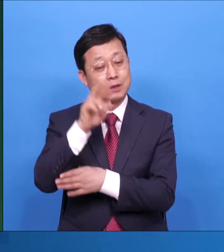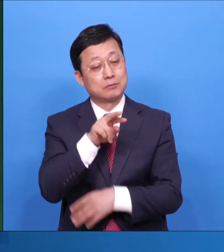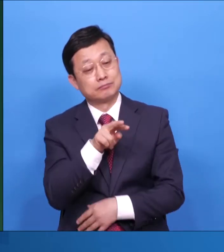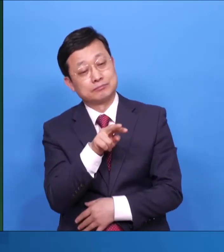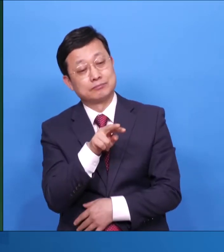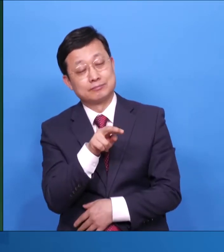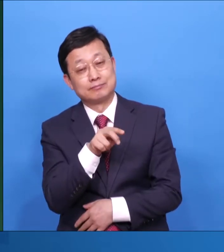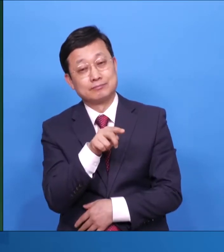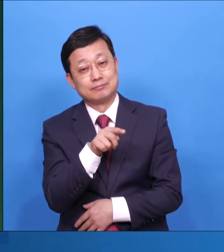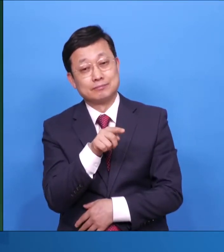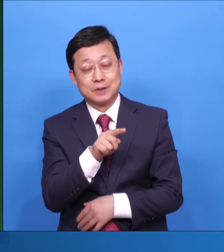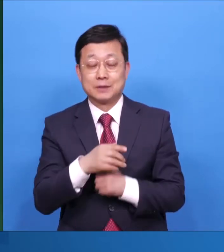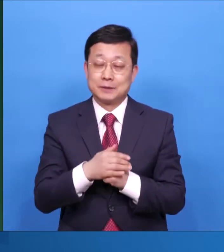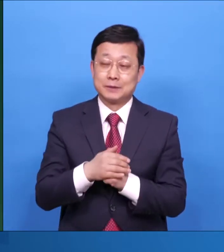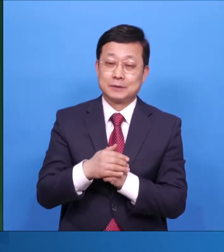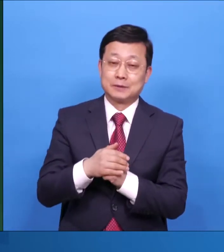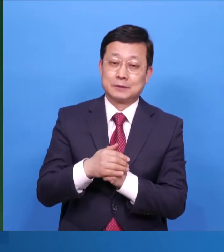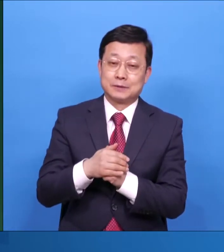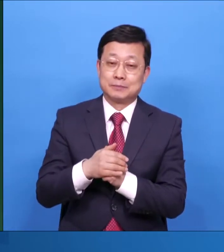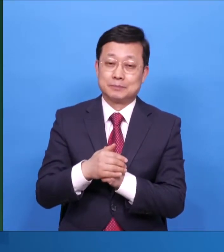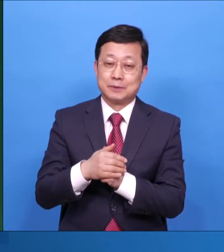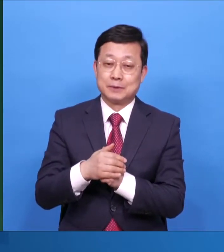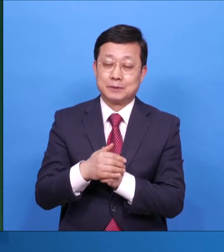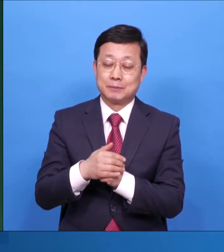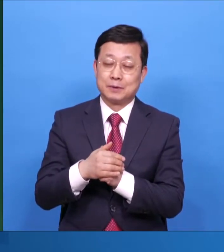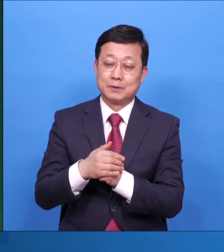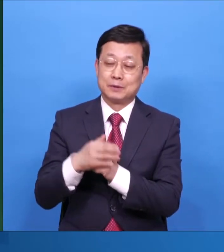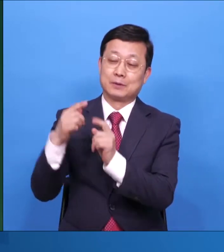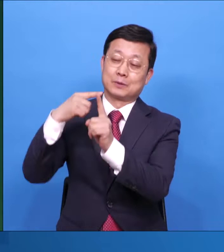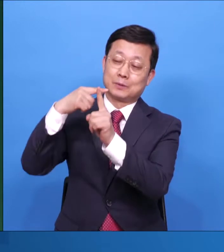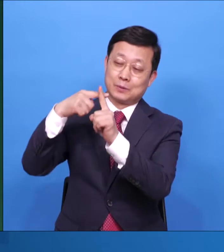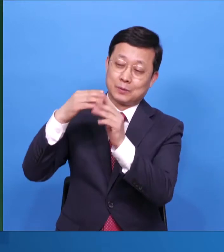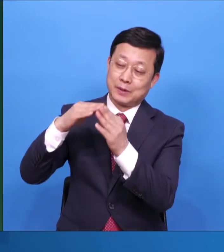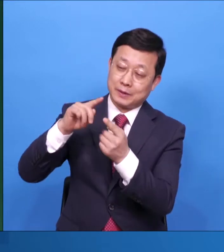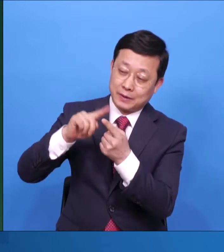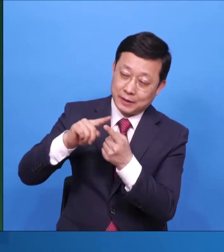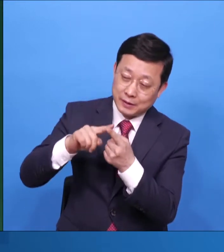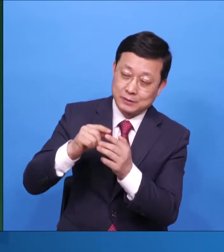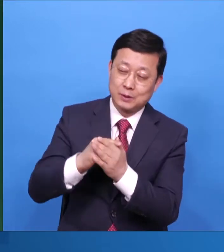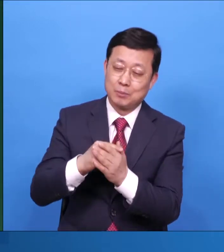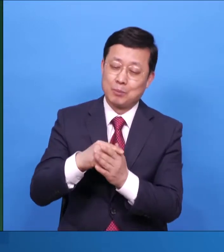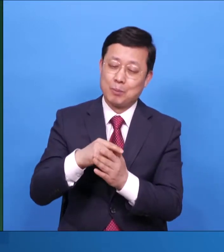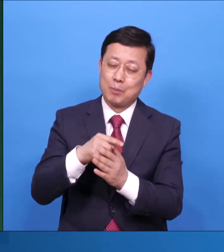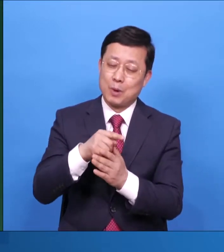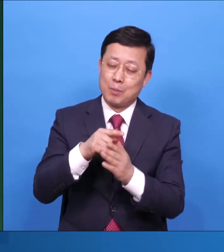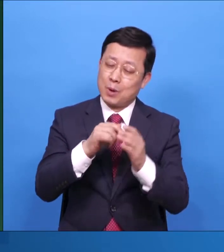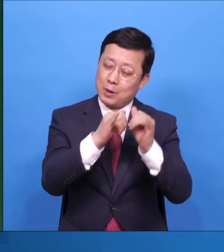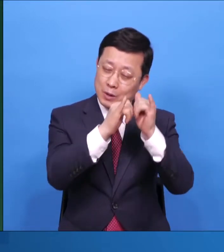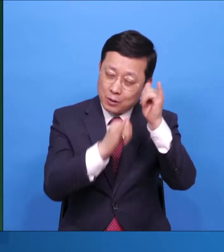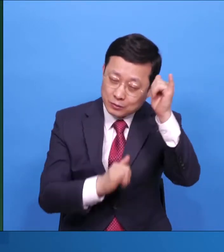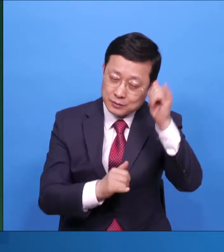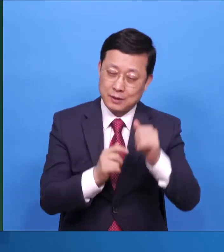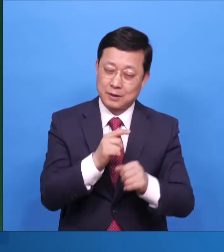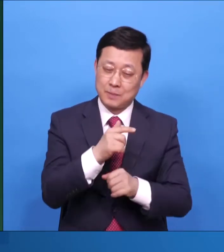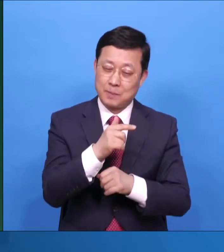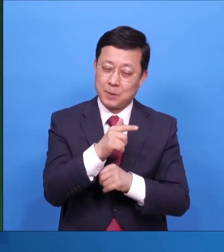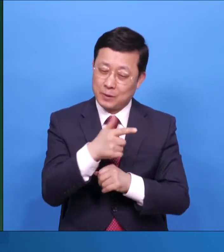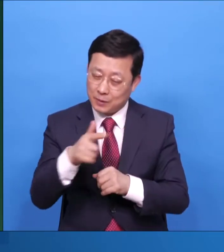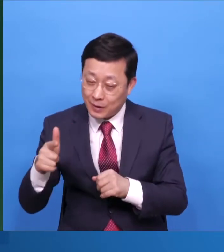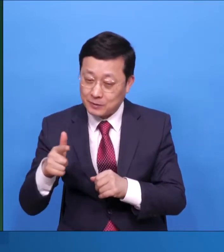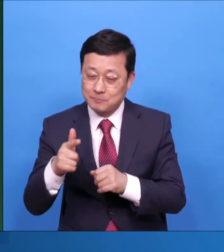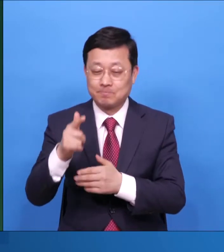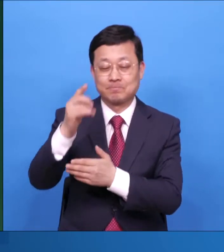뭐 기독교를 대한 얘기부터 시작해가지고 쭉 이렇게 역사적인 얘기를 하더라고요. Estaba